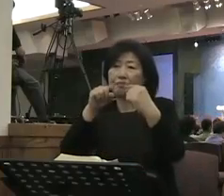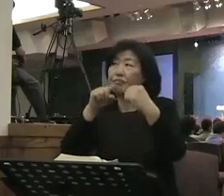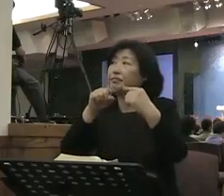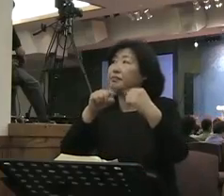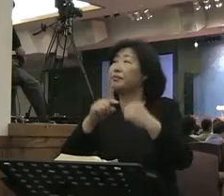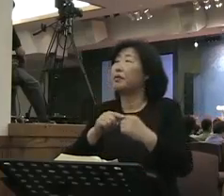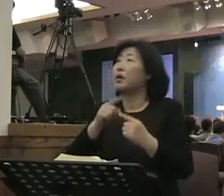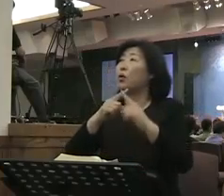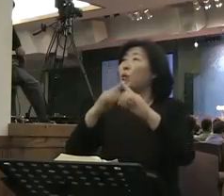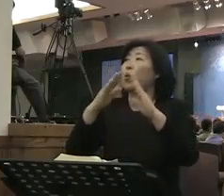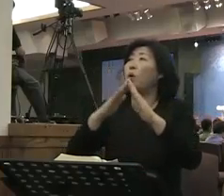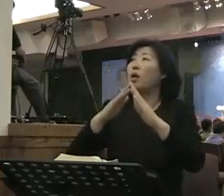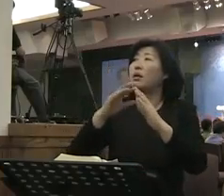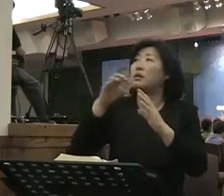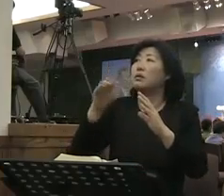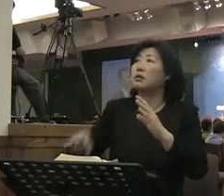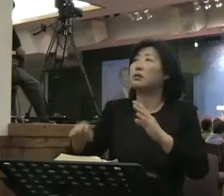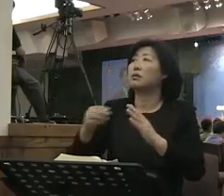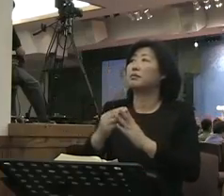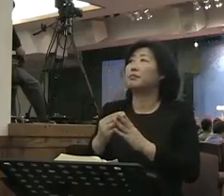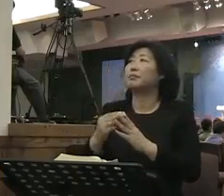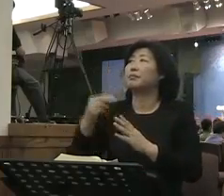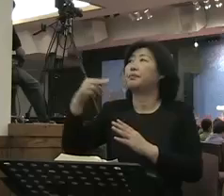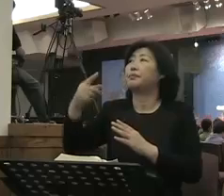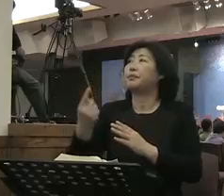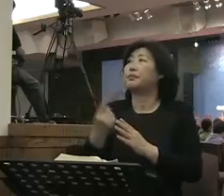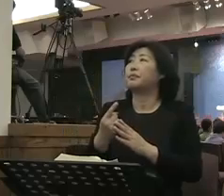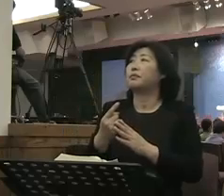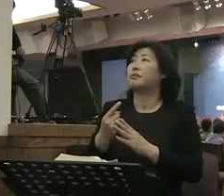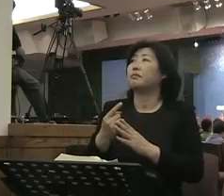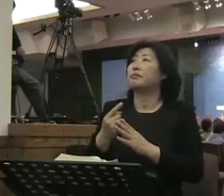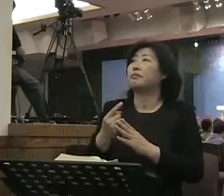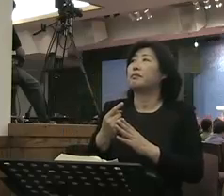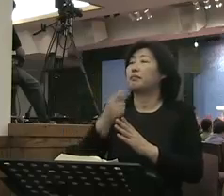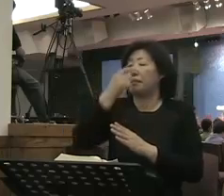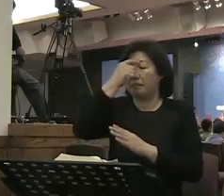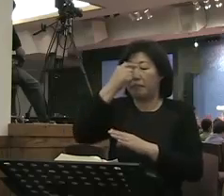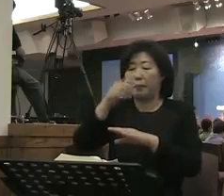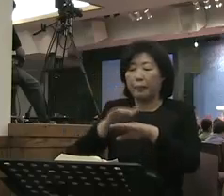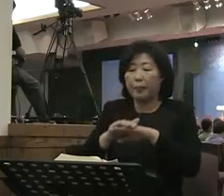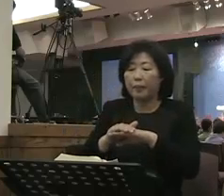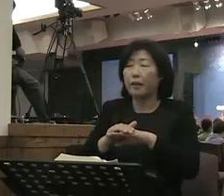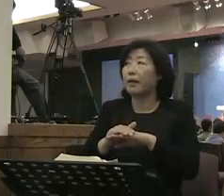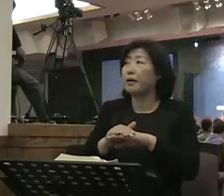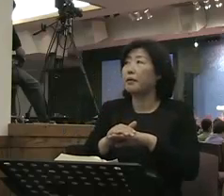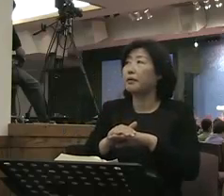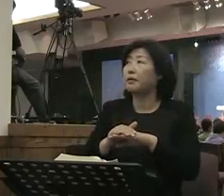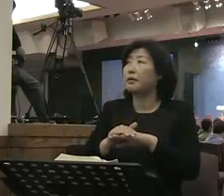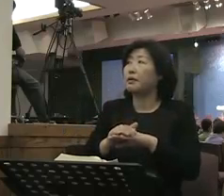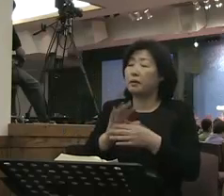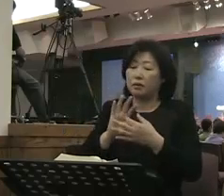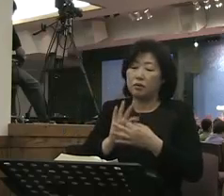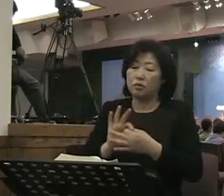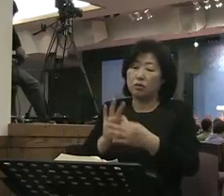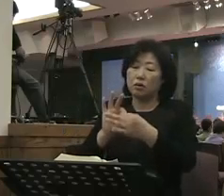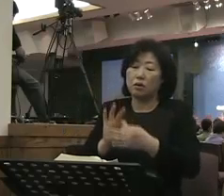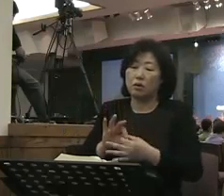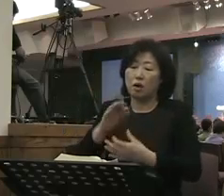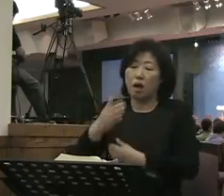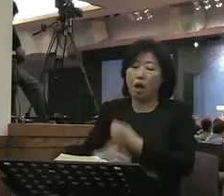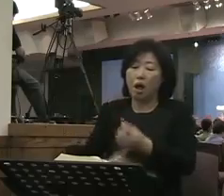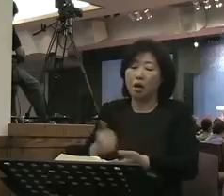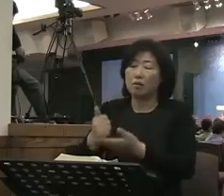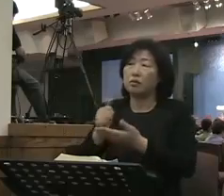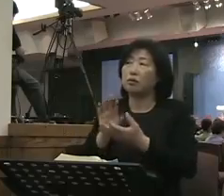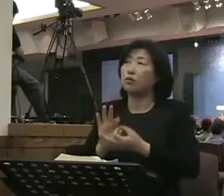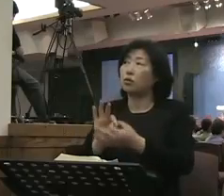우리 교회에서도 예수님을 처음으로 영접하게 된 자들의 간증을 들어보면 가장 많은 자들이 예배를 통해 하나님을 만나게 되었다고